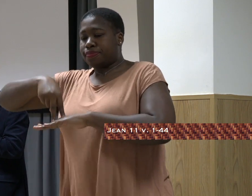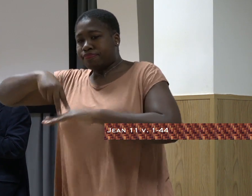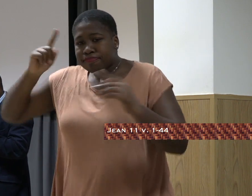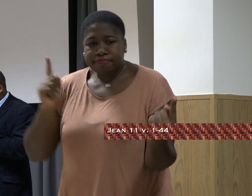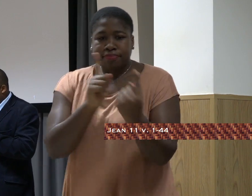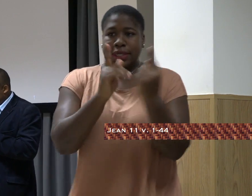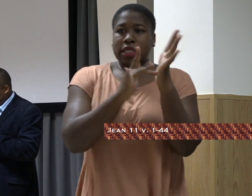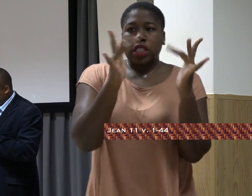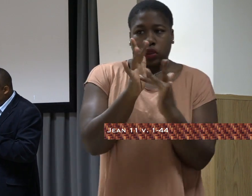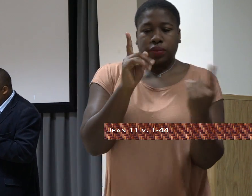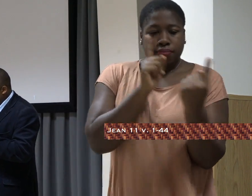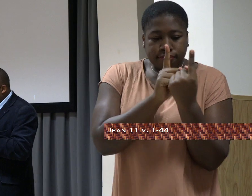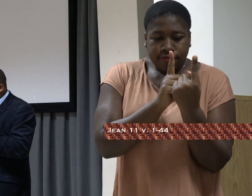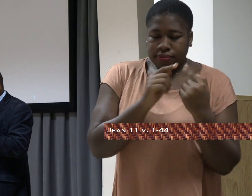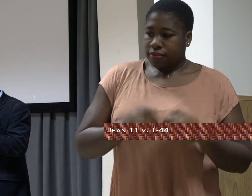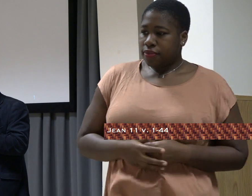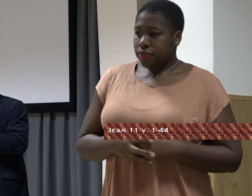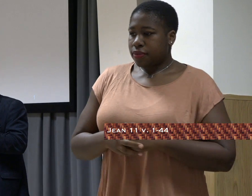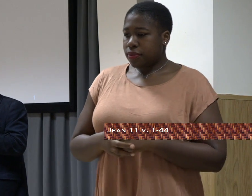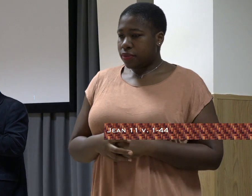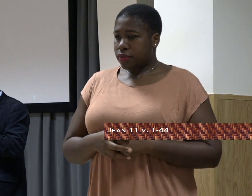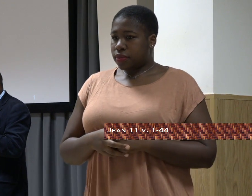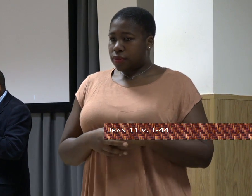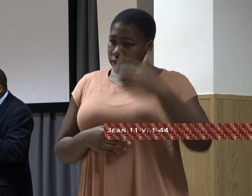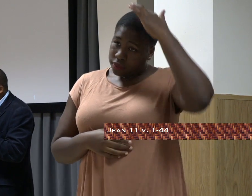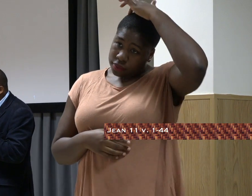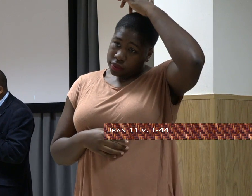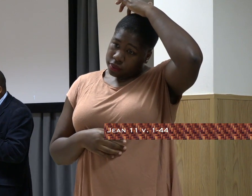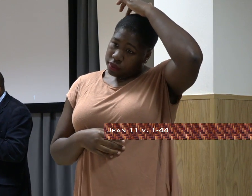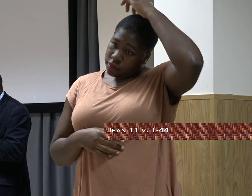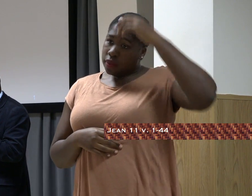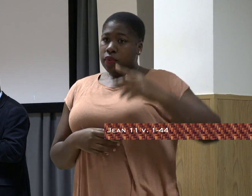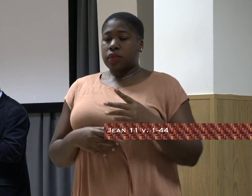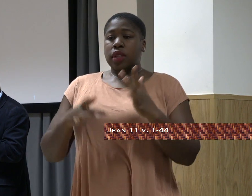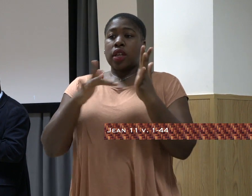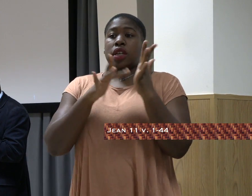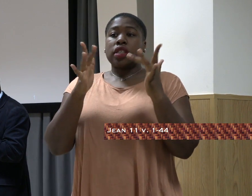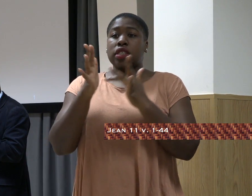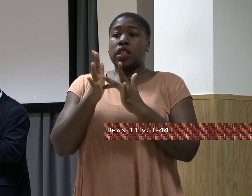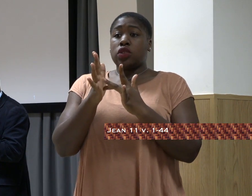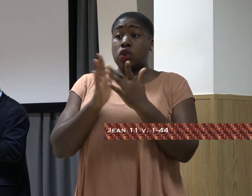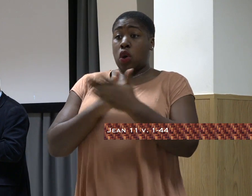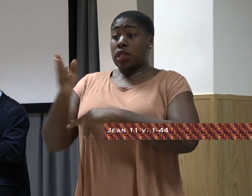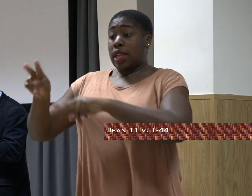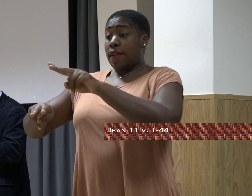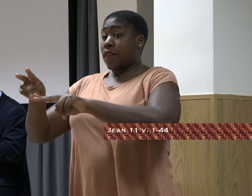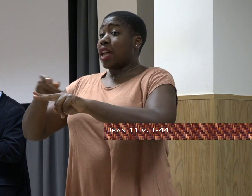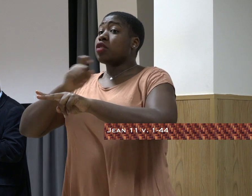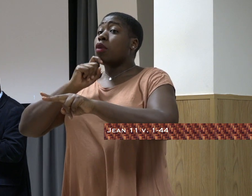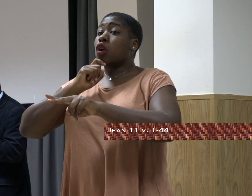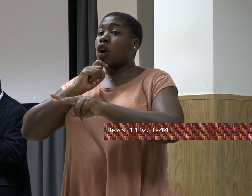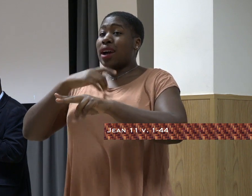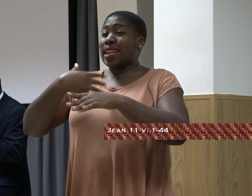alla vers lui. Car Jésus n'était pas encore entré dans le village, mais il était dans le lieu où Marthe l'avait